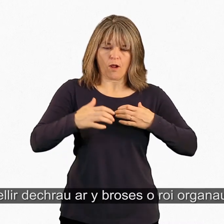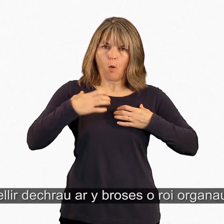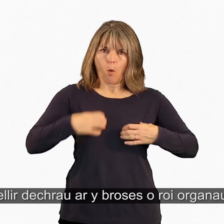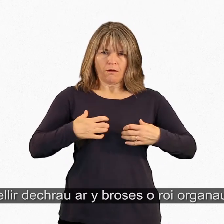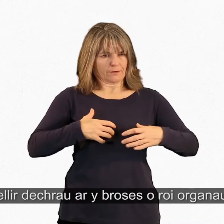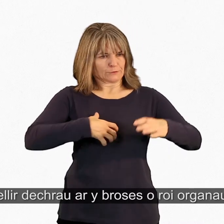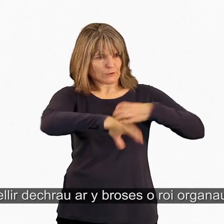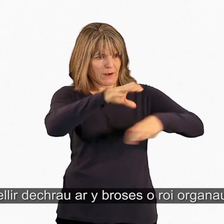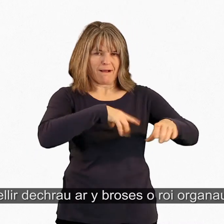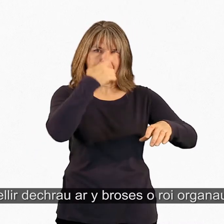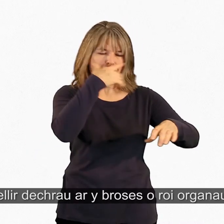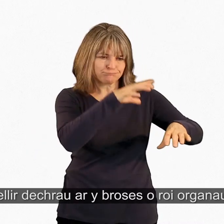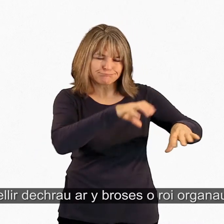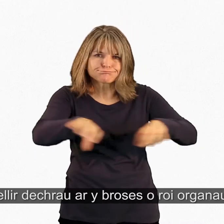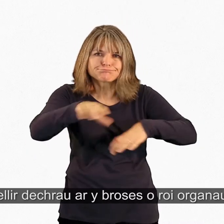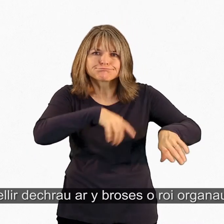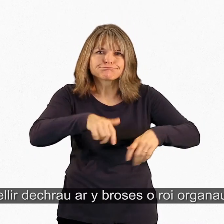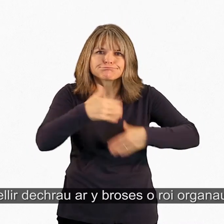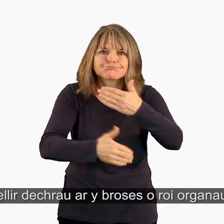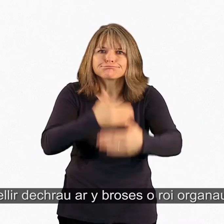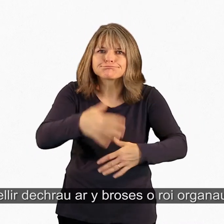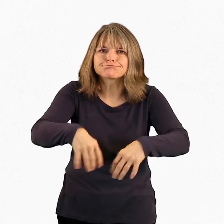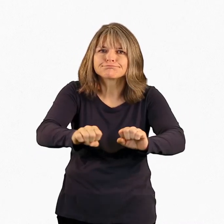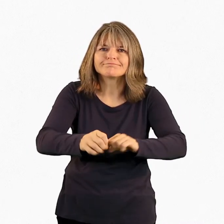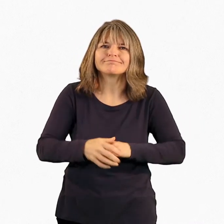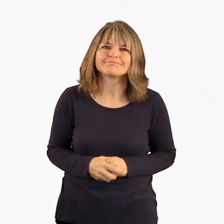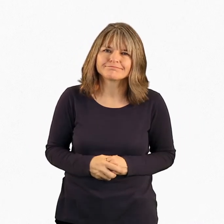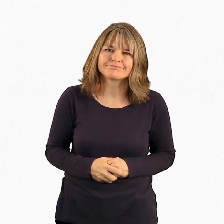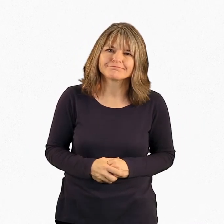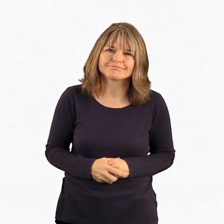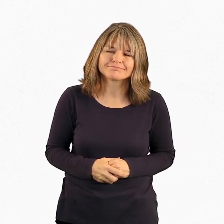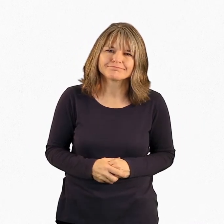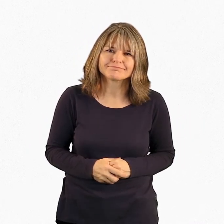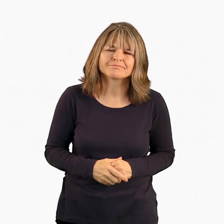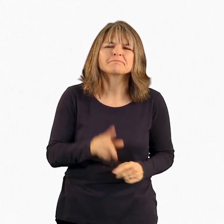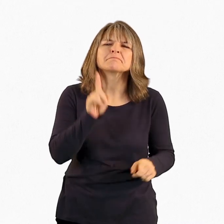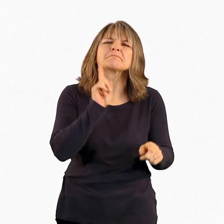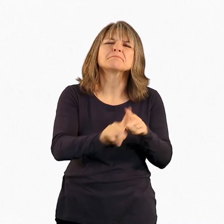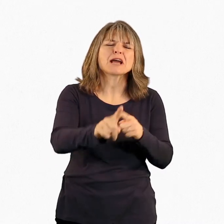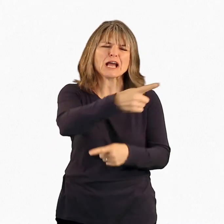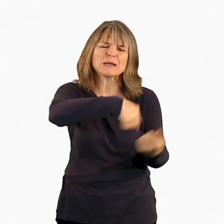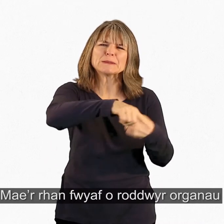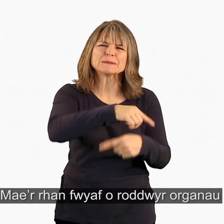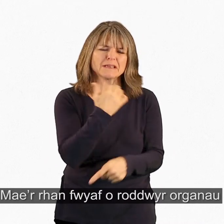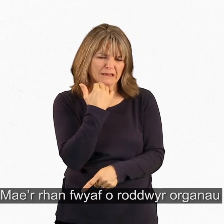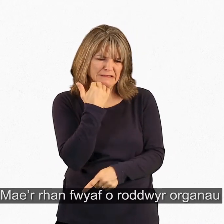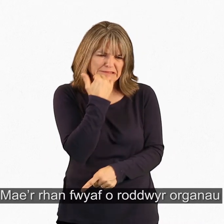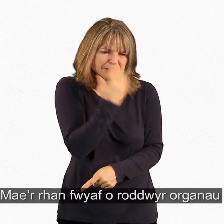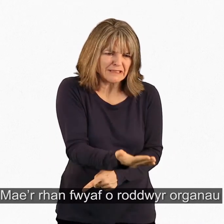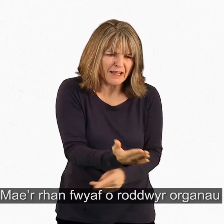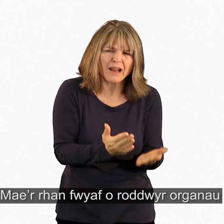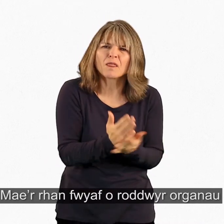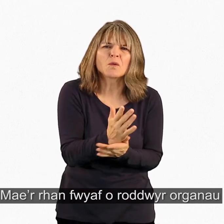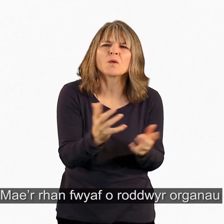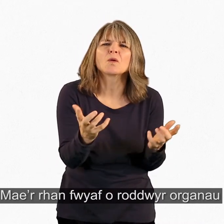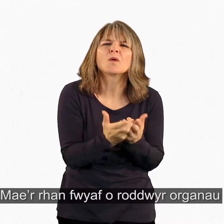rhan fwyaf o roddwyr organau